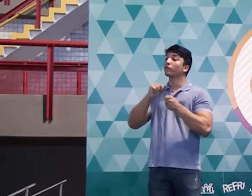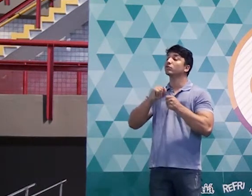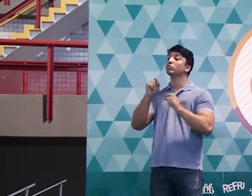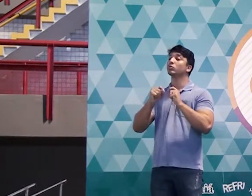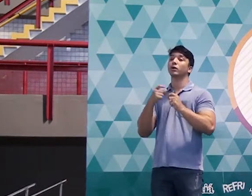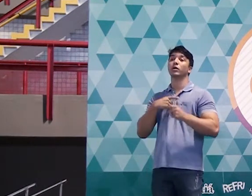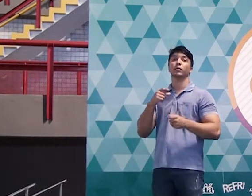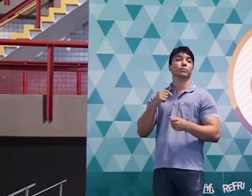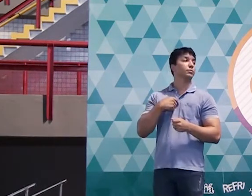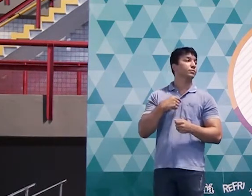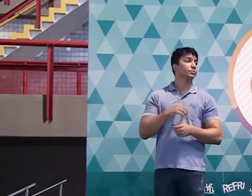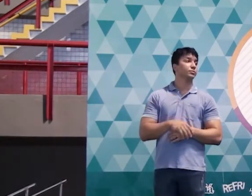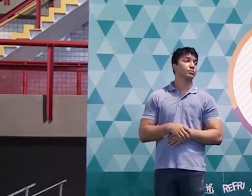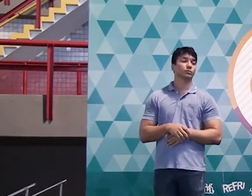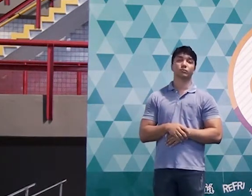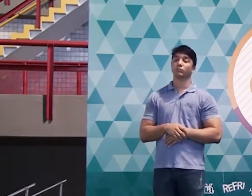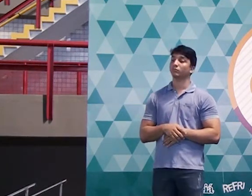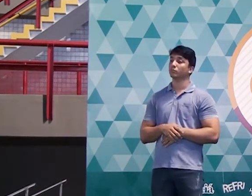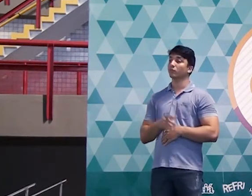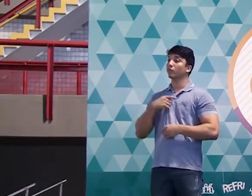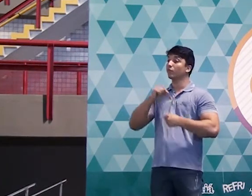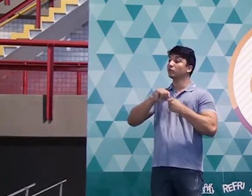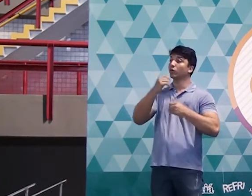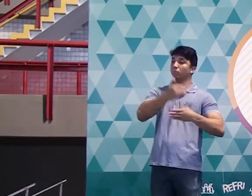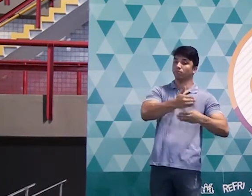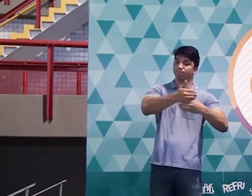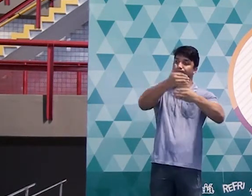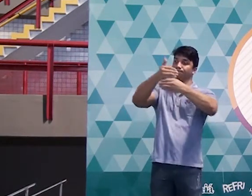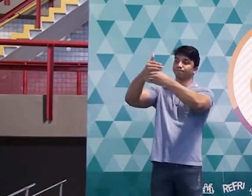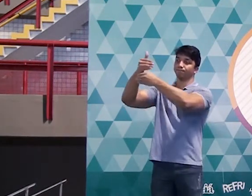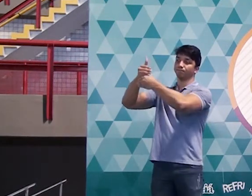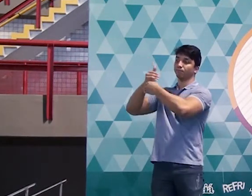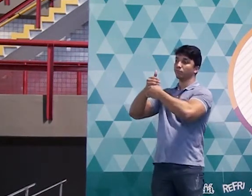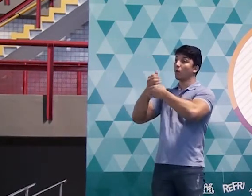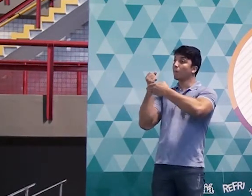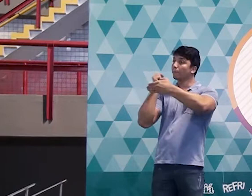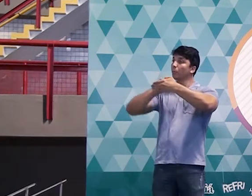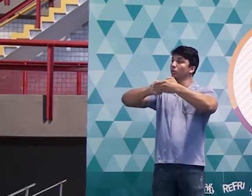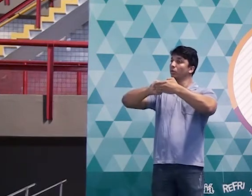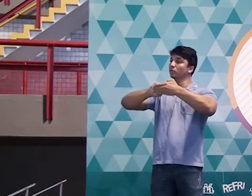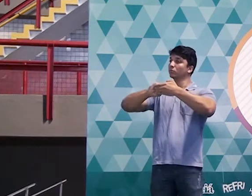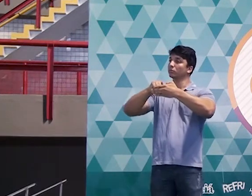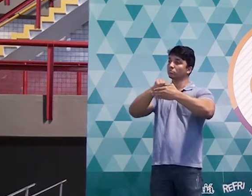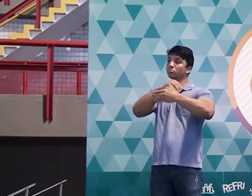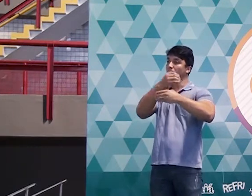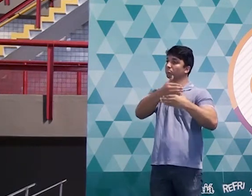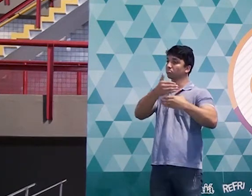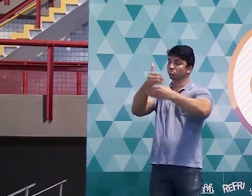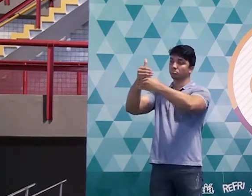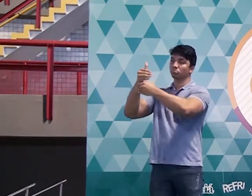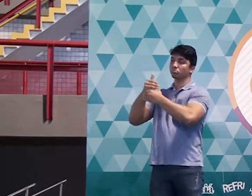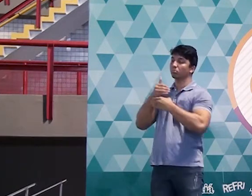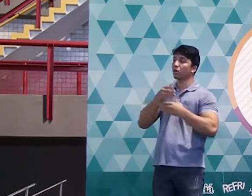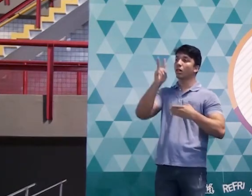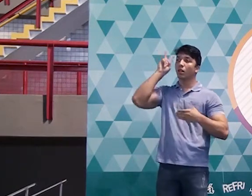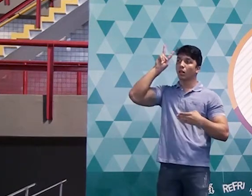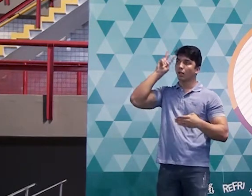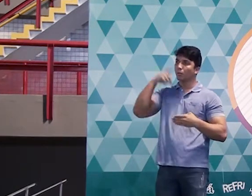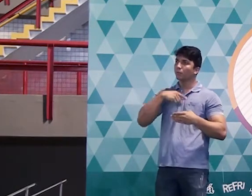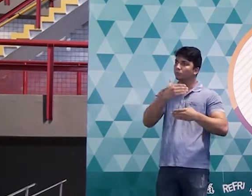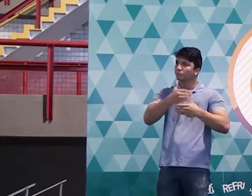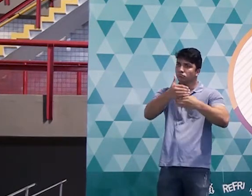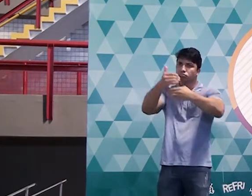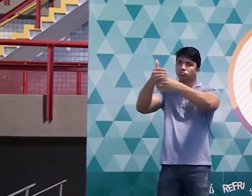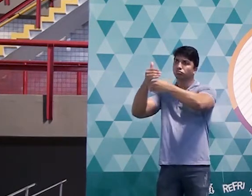faz para se proteger, ó? Um muro. Tá bom? Falou Idade Média, tu lembra de